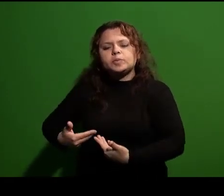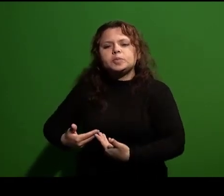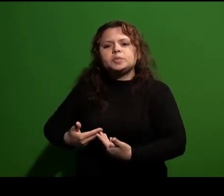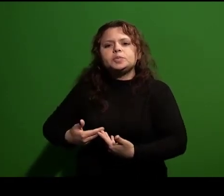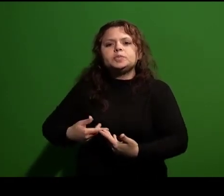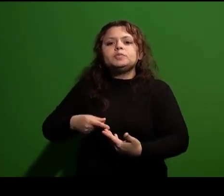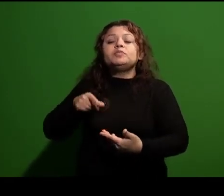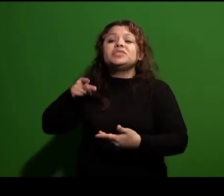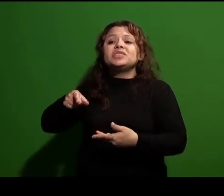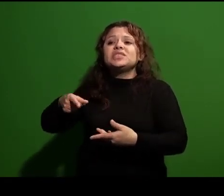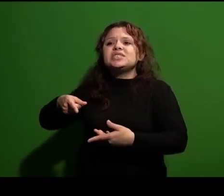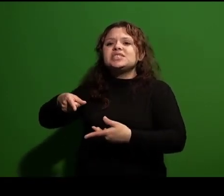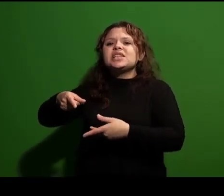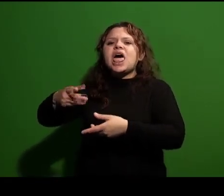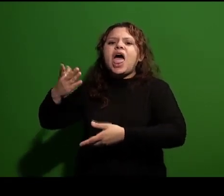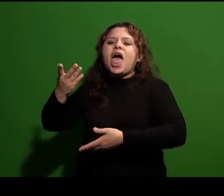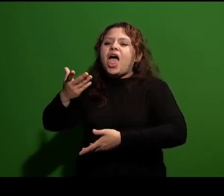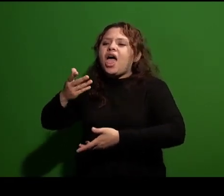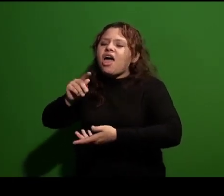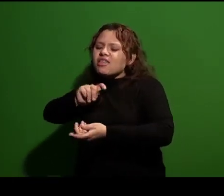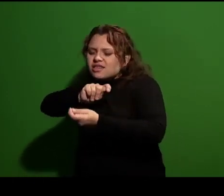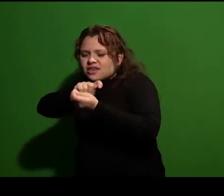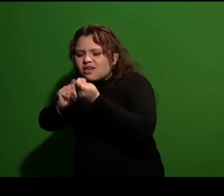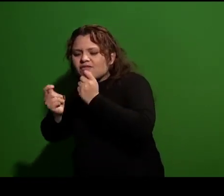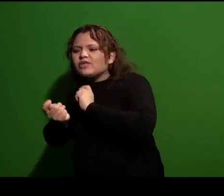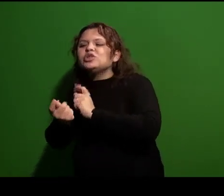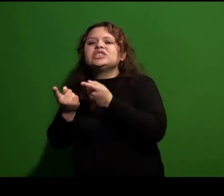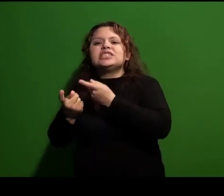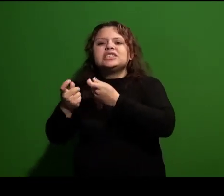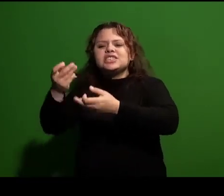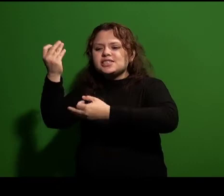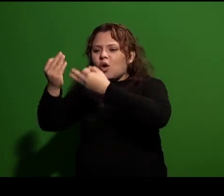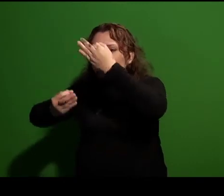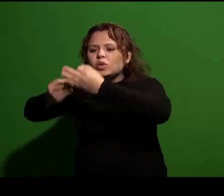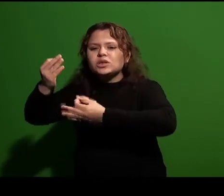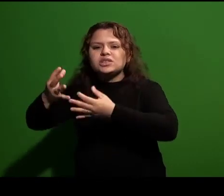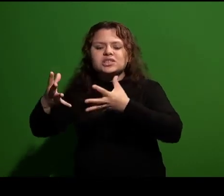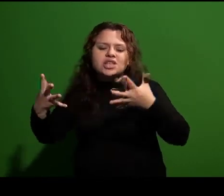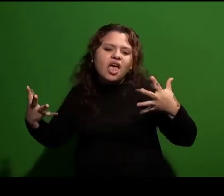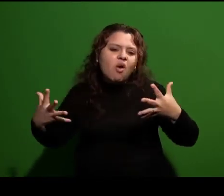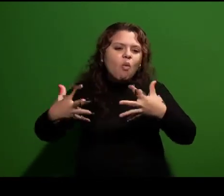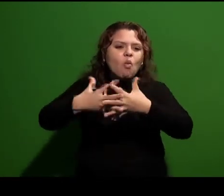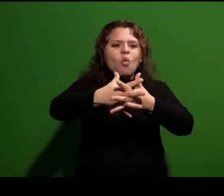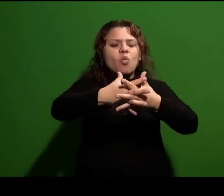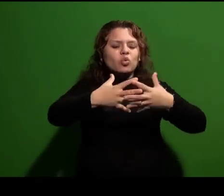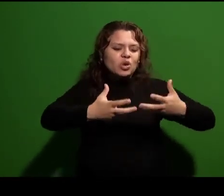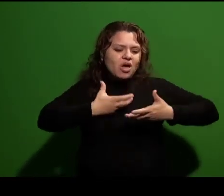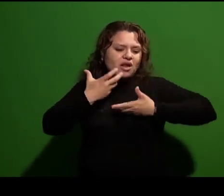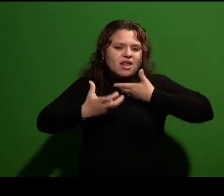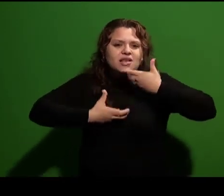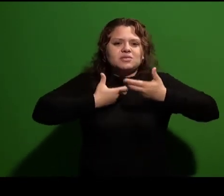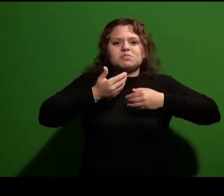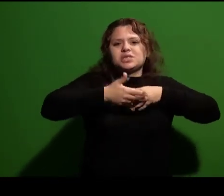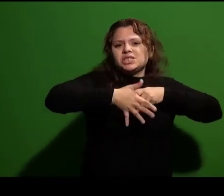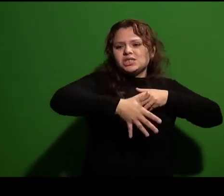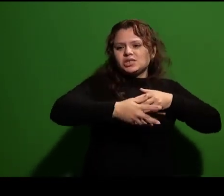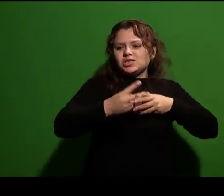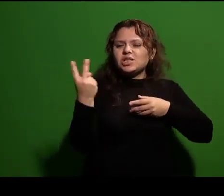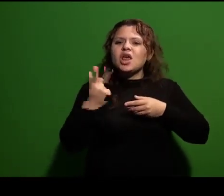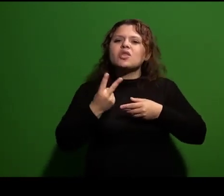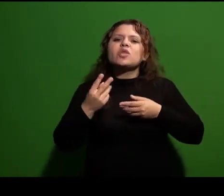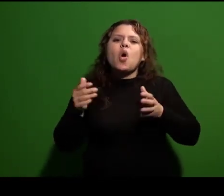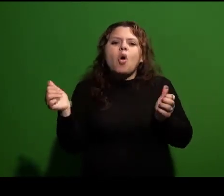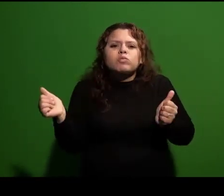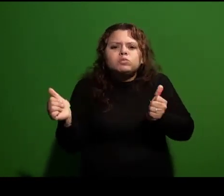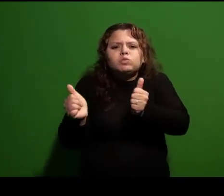no producirá el buen fruto de la justicia a menos que esté conectada con el reavivamiento del espíritu. El